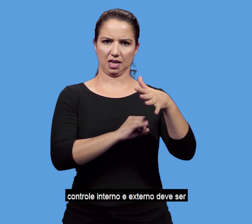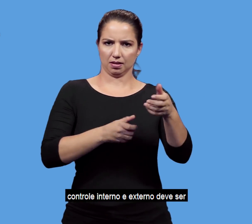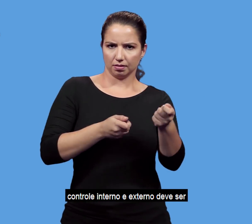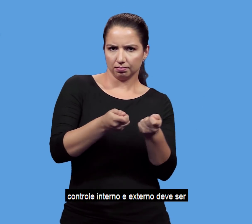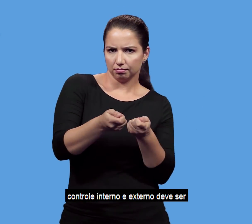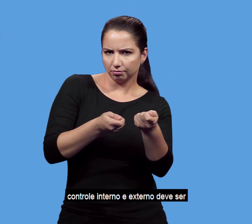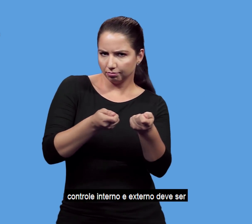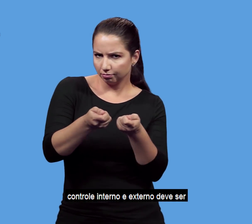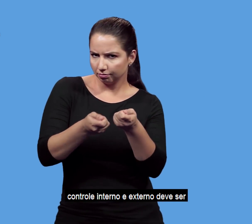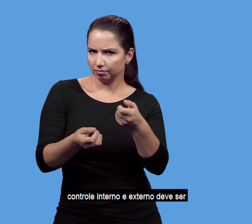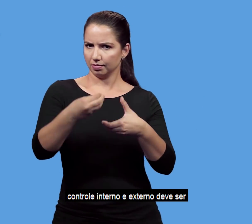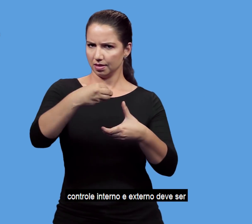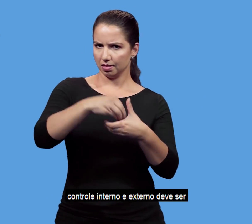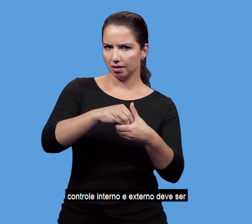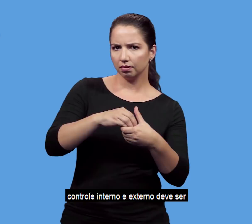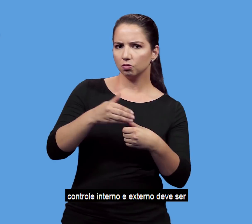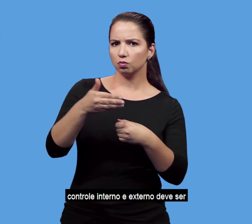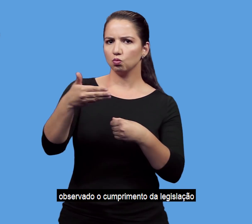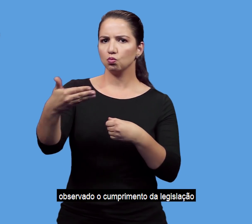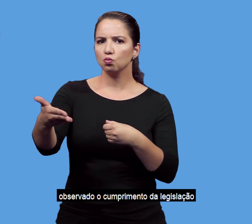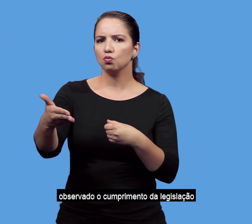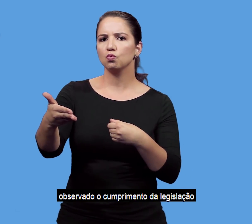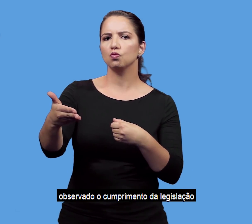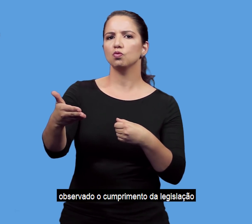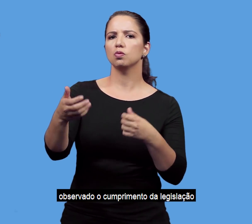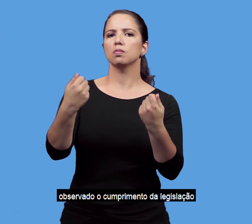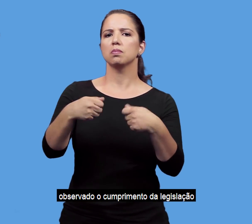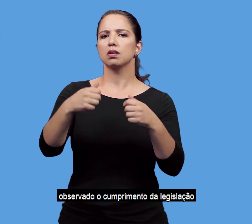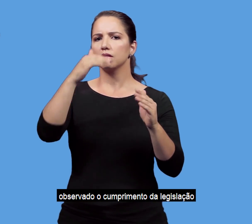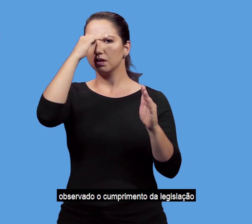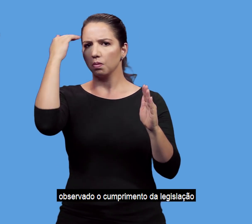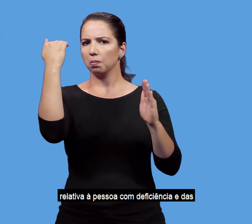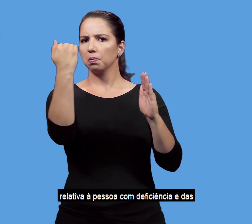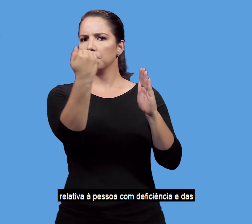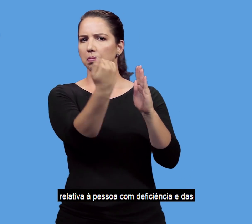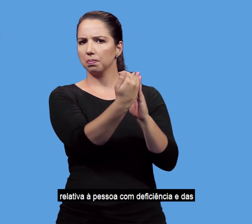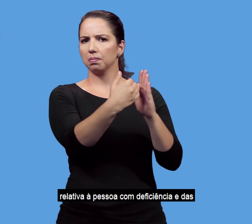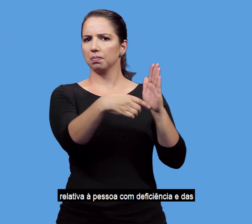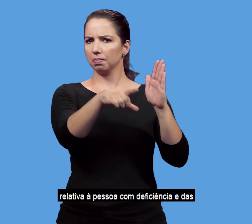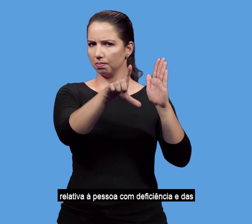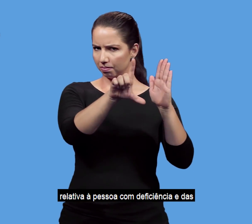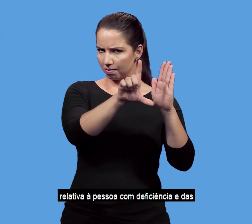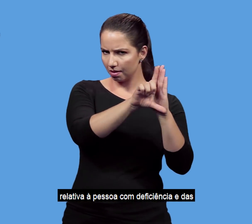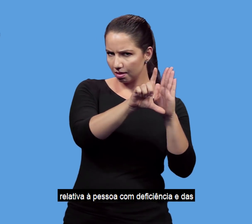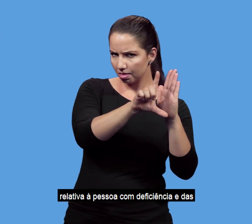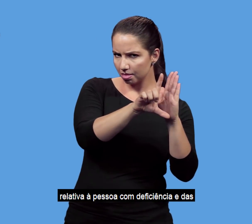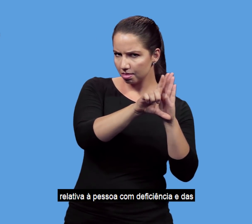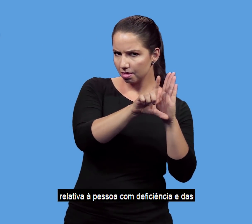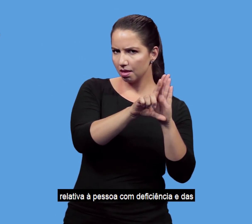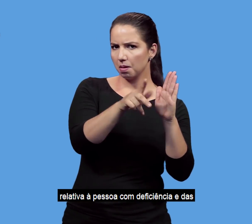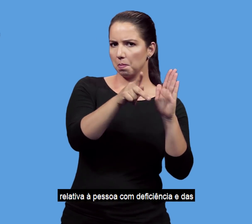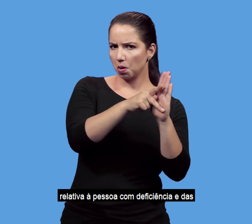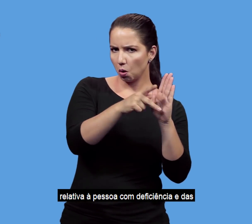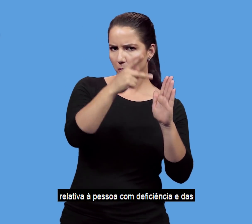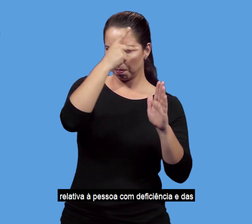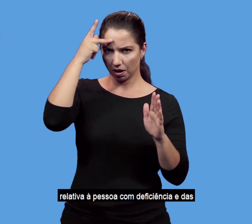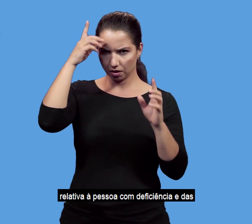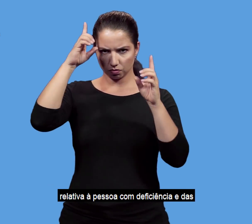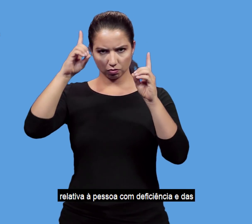externo deve ser observado o cumprimento da legislação relativa à pessoa com deficiência e das normas